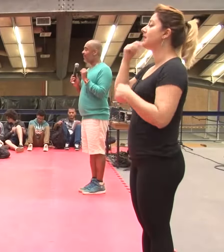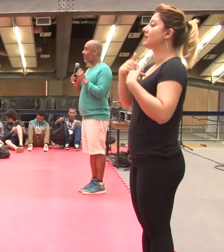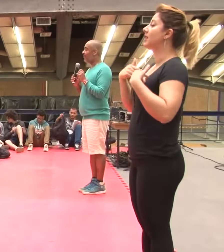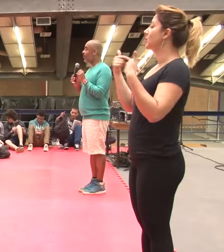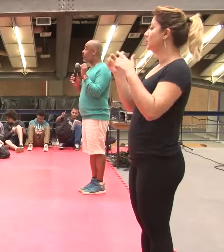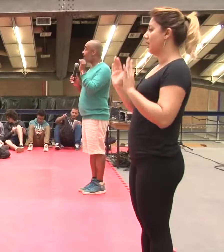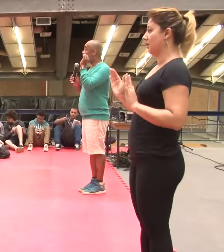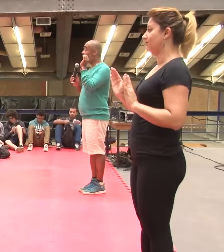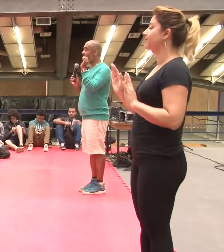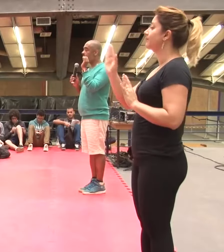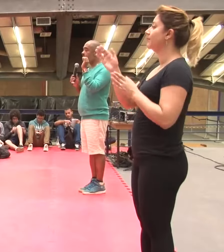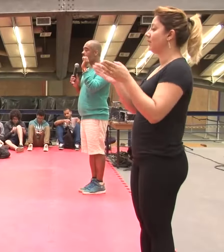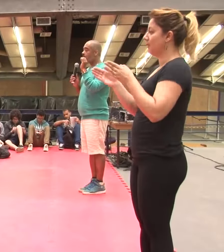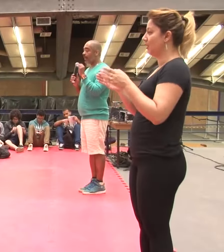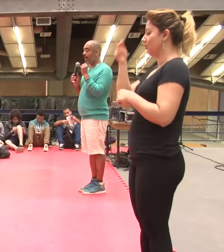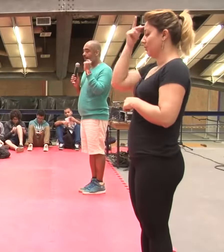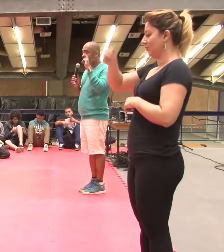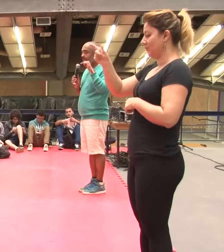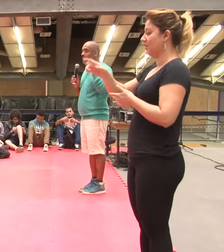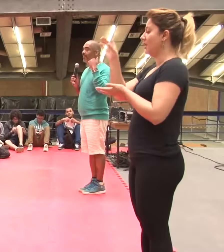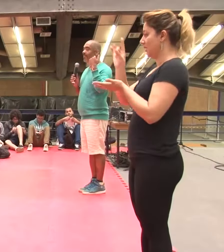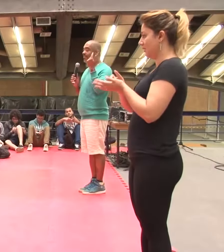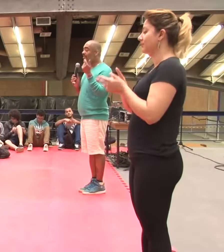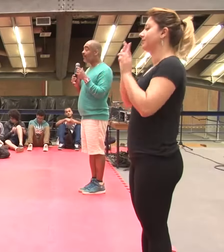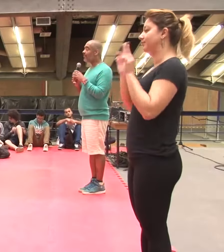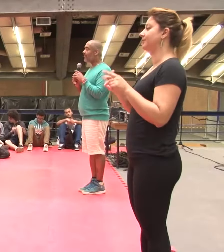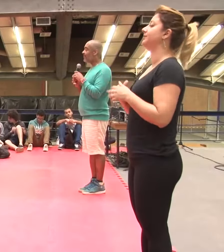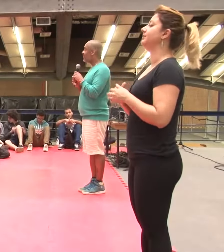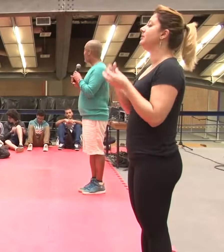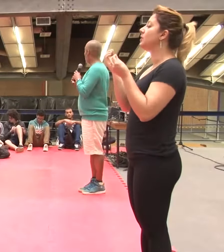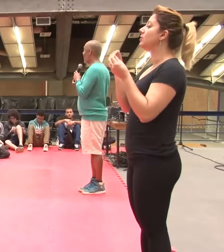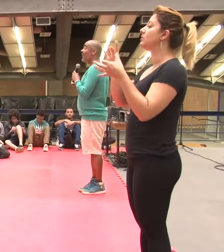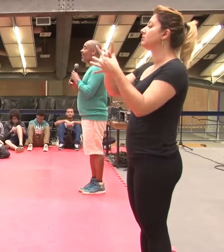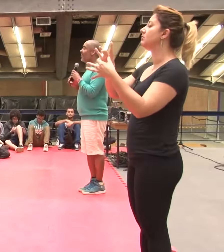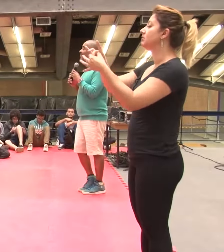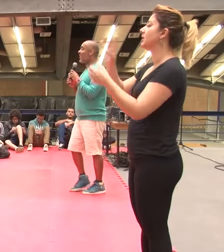realista não. Como é que eu faço para, digamos assim,